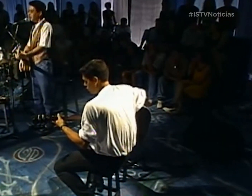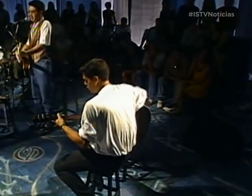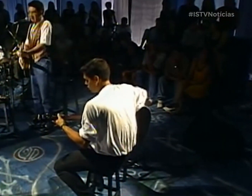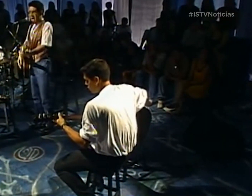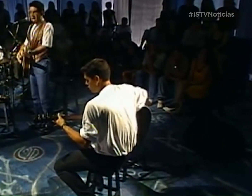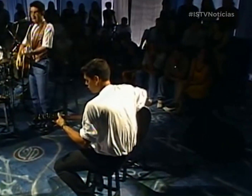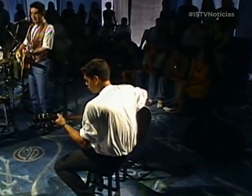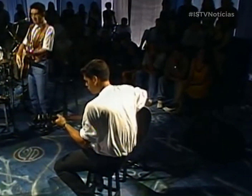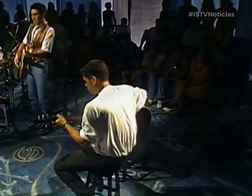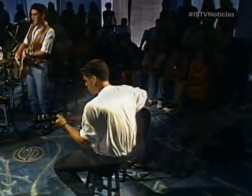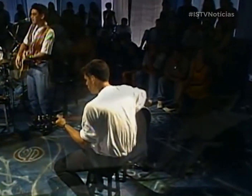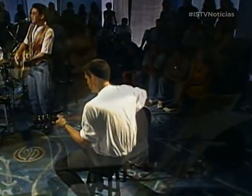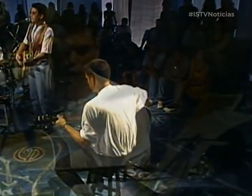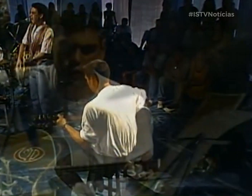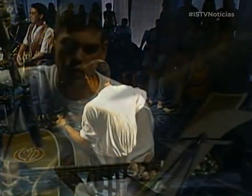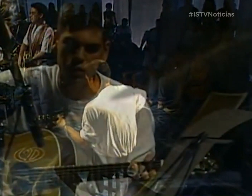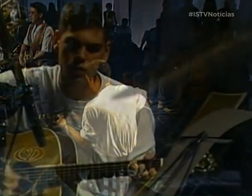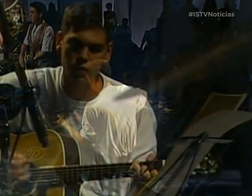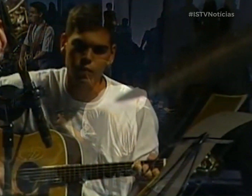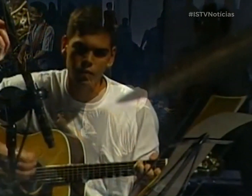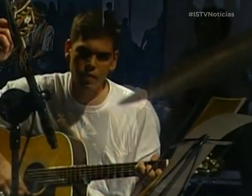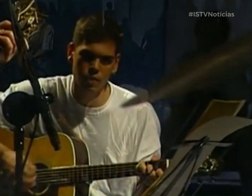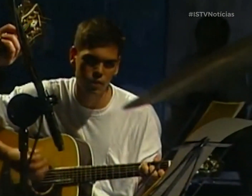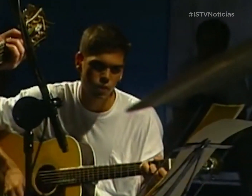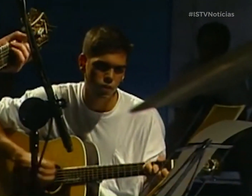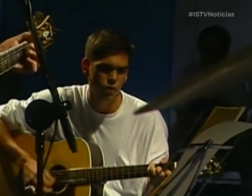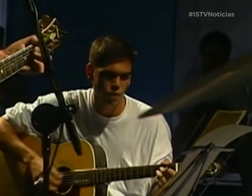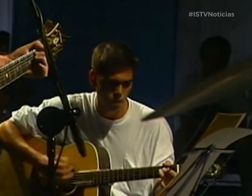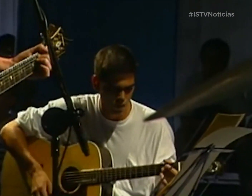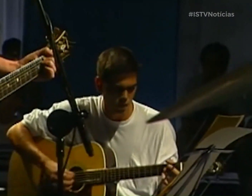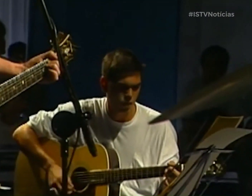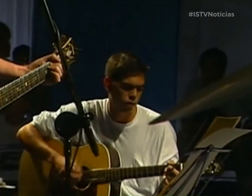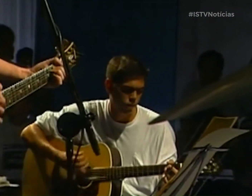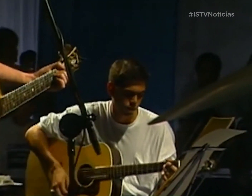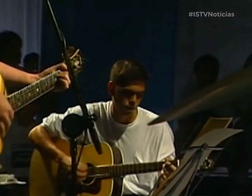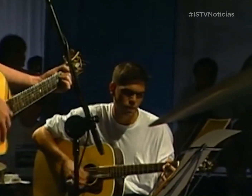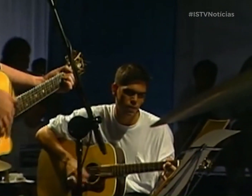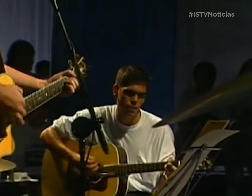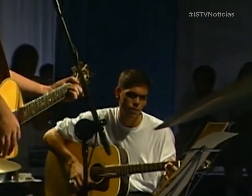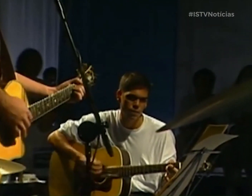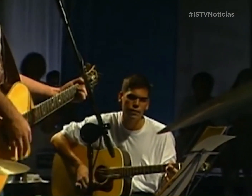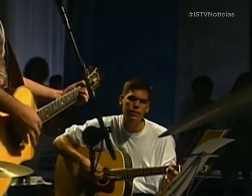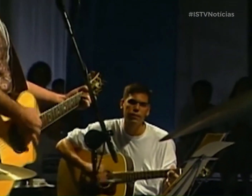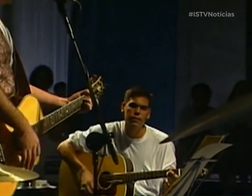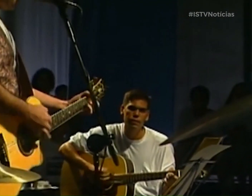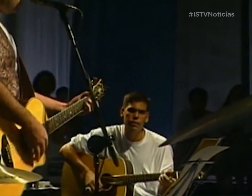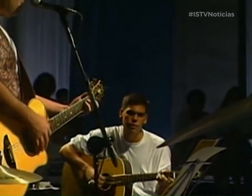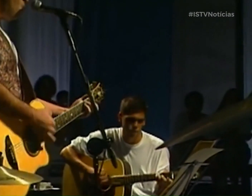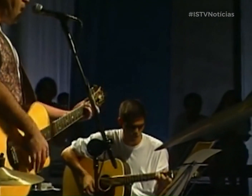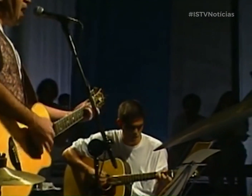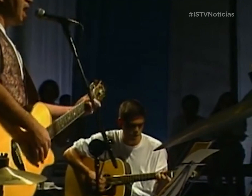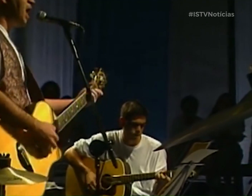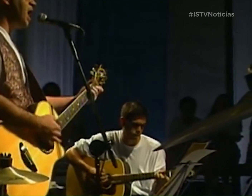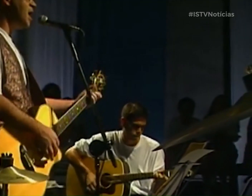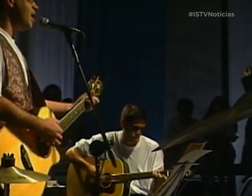parar pra pensar, na verdade não há. Um